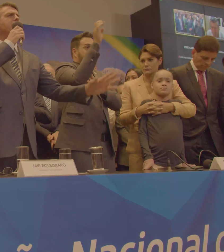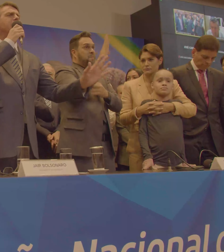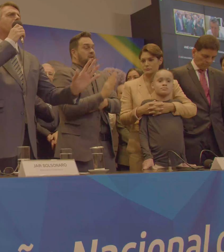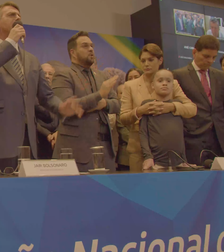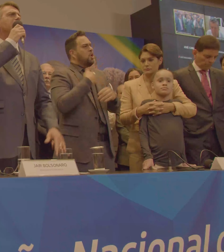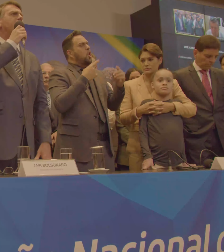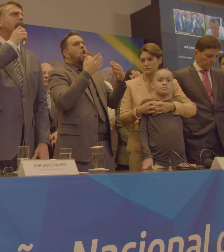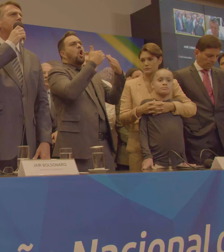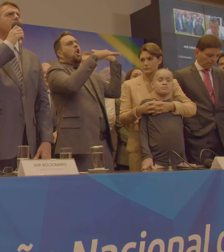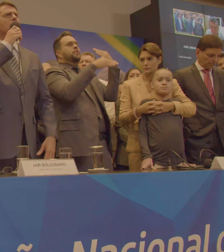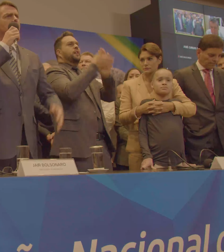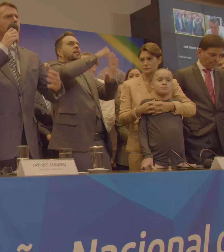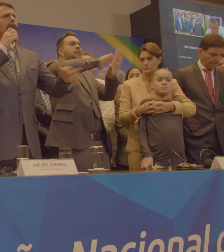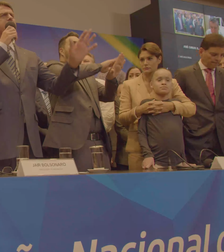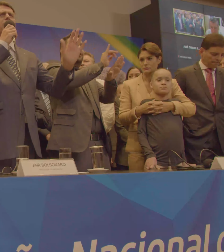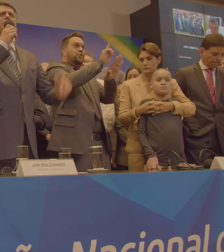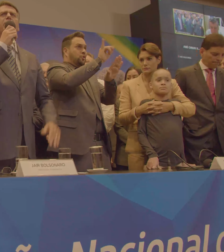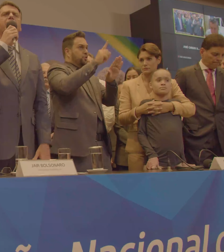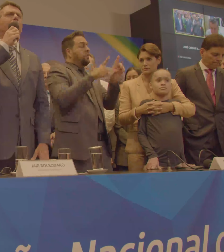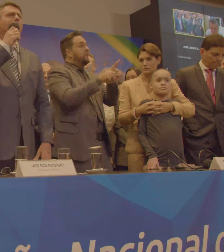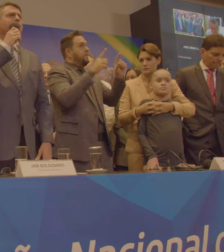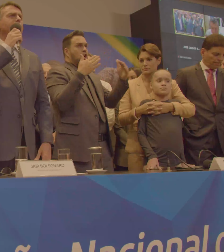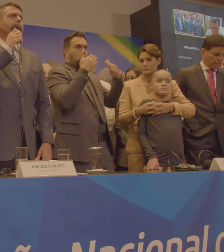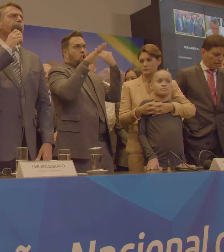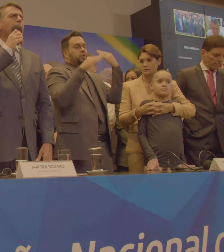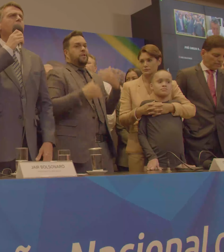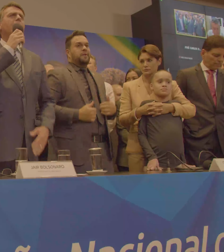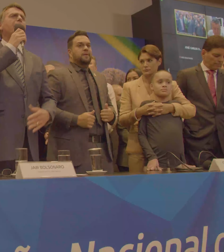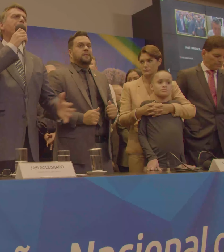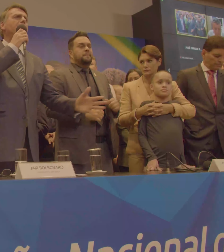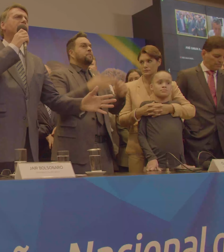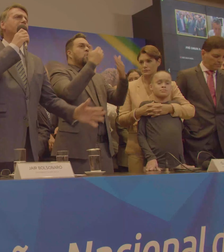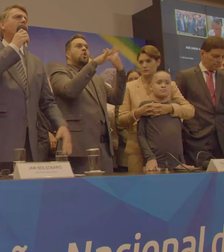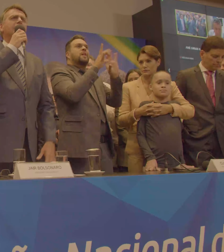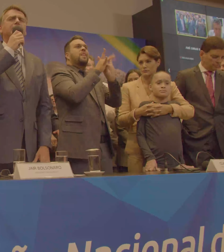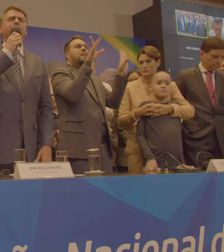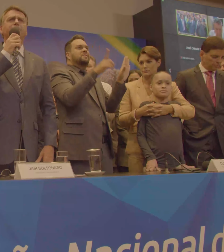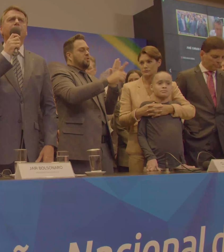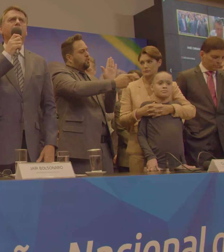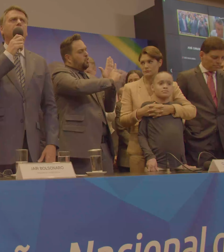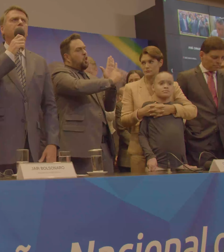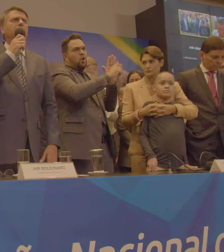Somos contra a ideologia de gênero. Somos contra a questão da legalização das drogas.